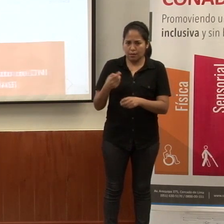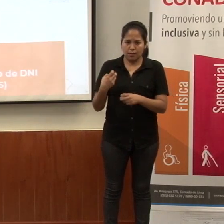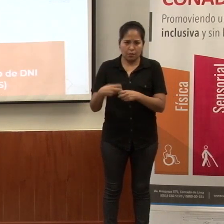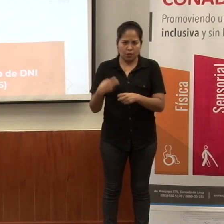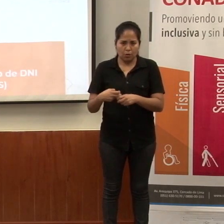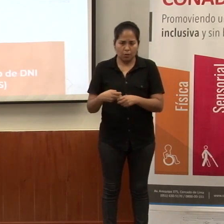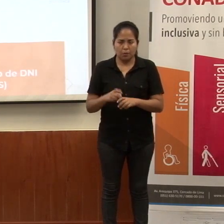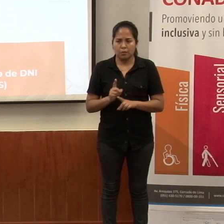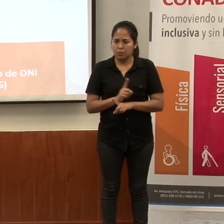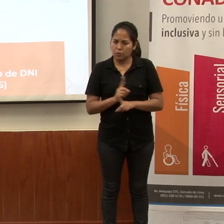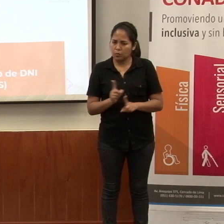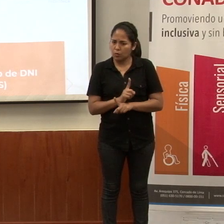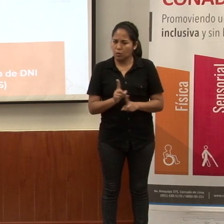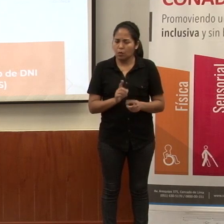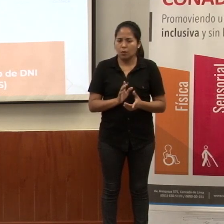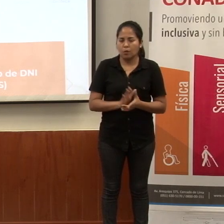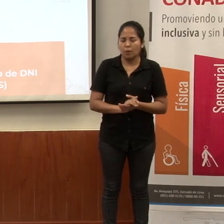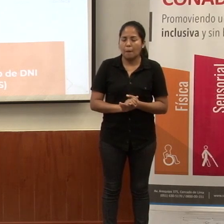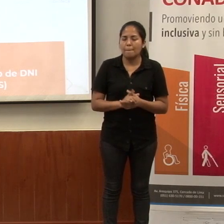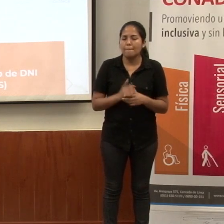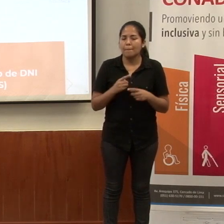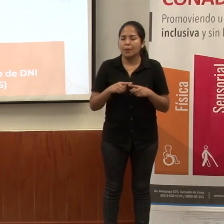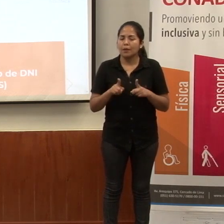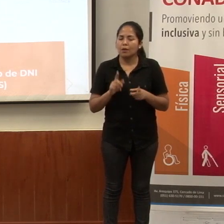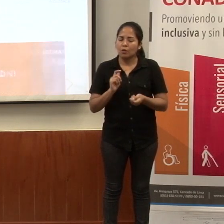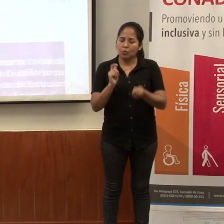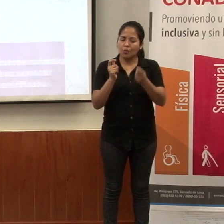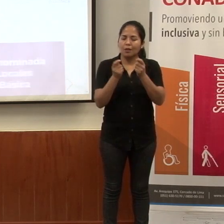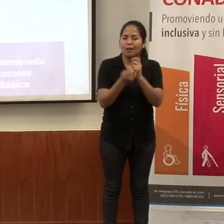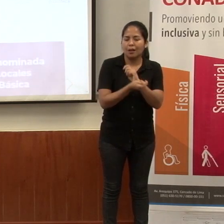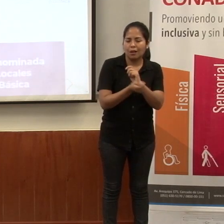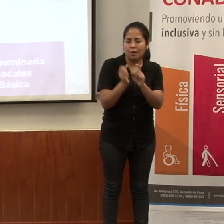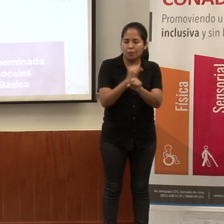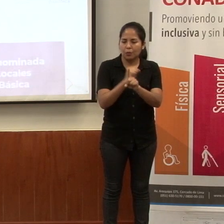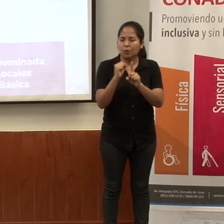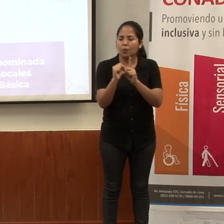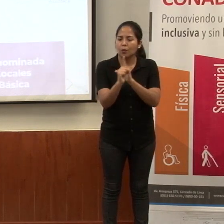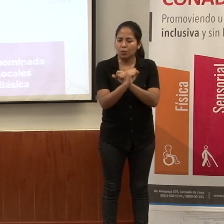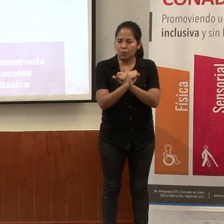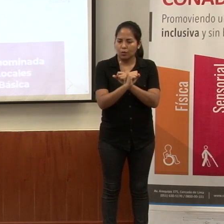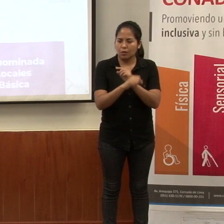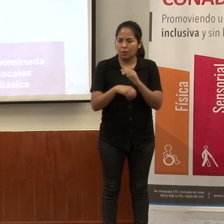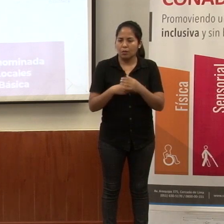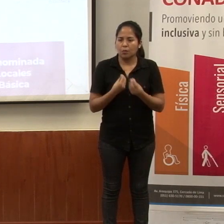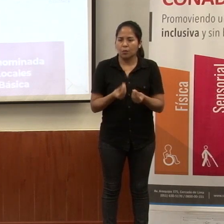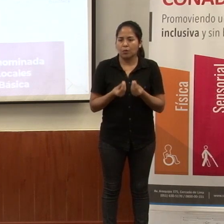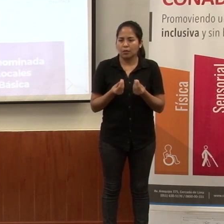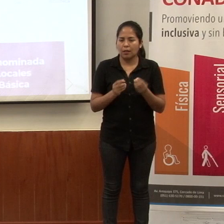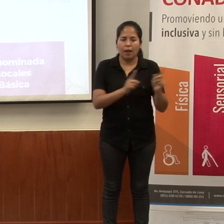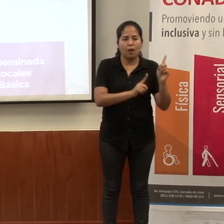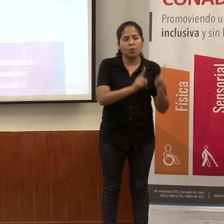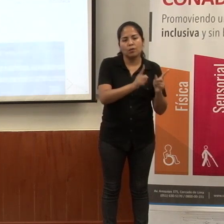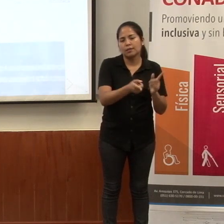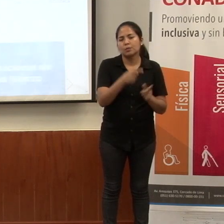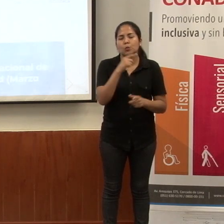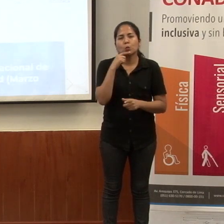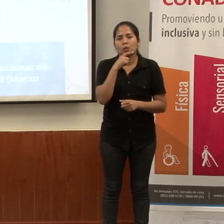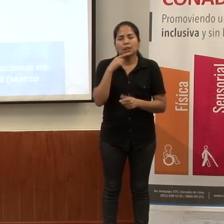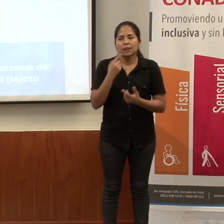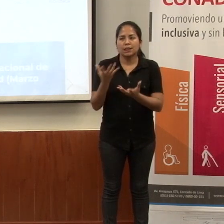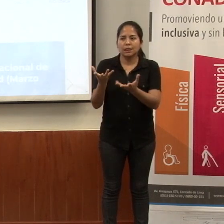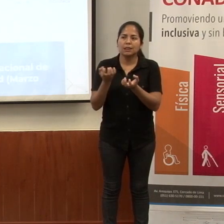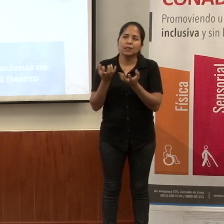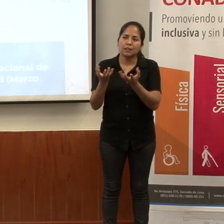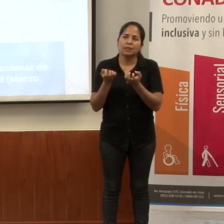algunos fenómenos que son sociales. Hay una mayor tendencia a la prematuridad en la medida que las mujeres